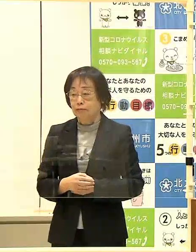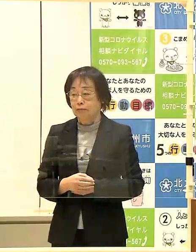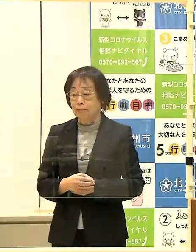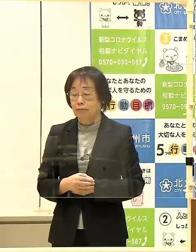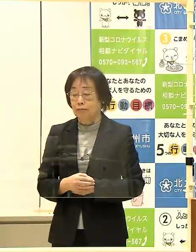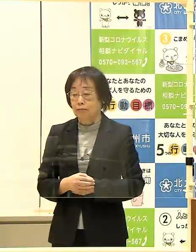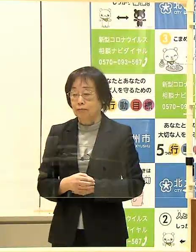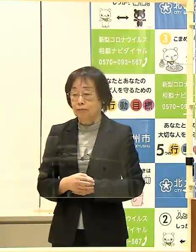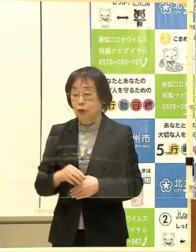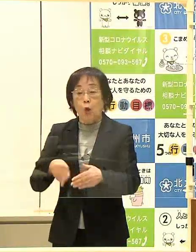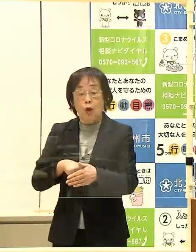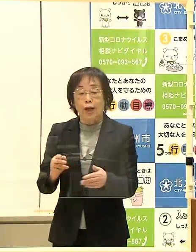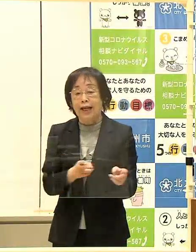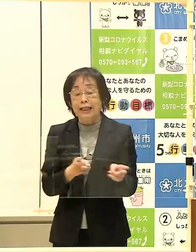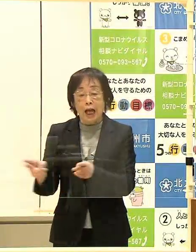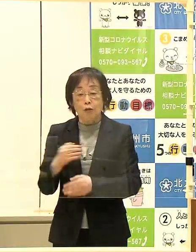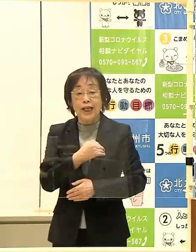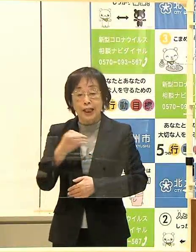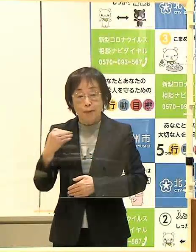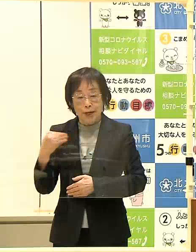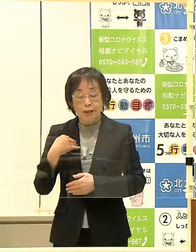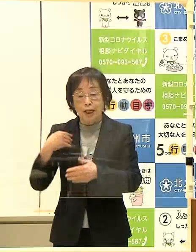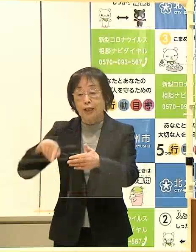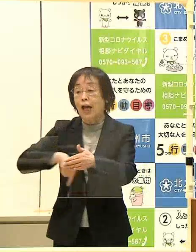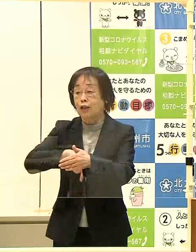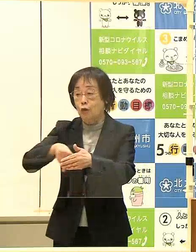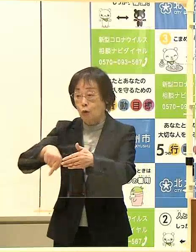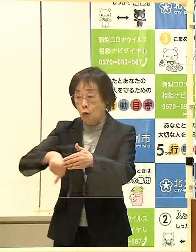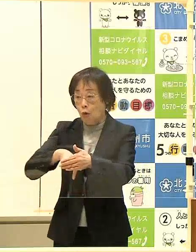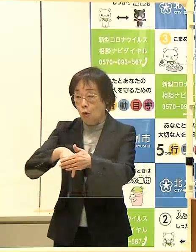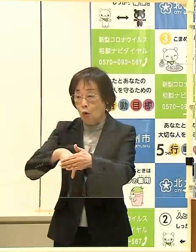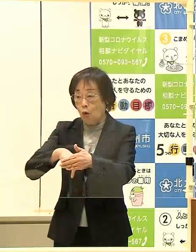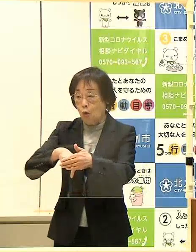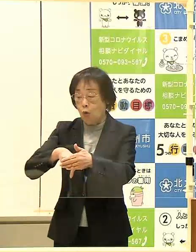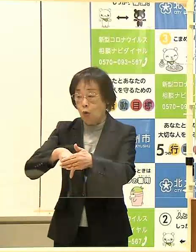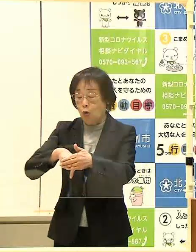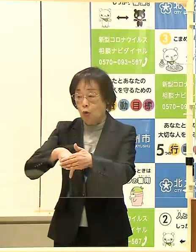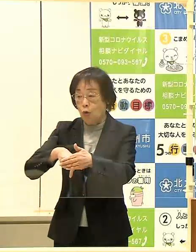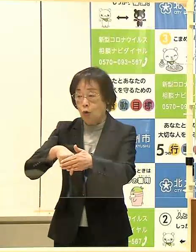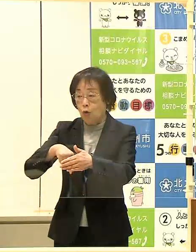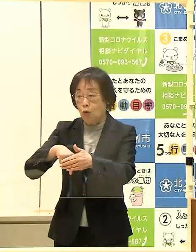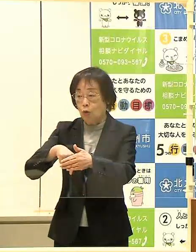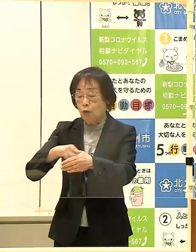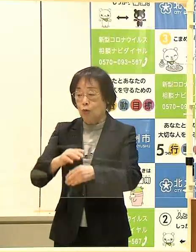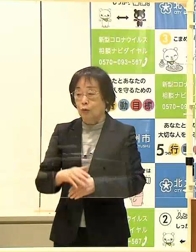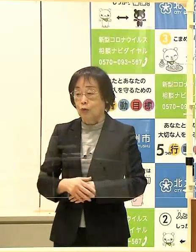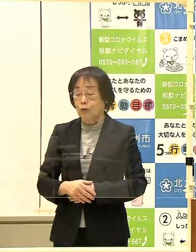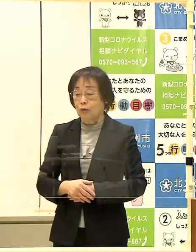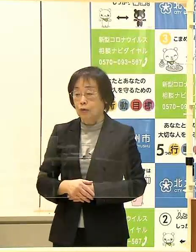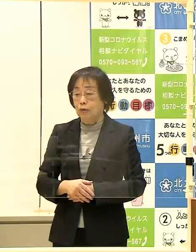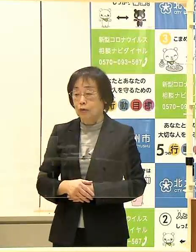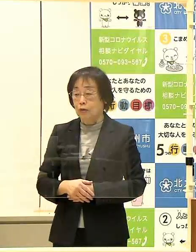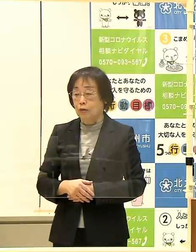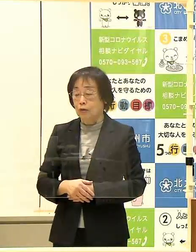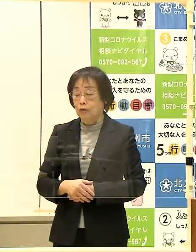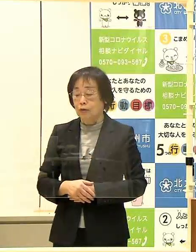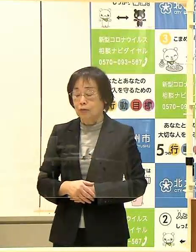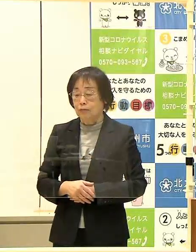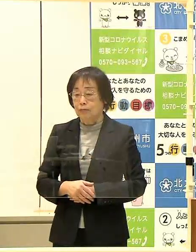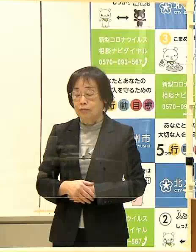というような判断をを増やされて視聴してはアリのホットされたというようなニュアンス